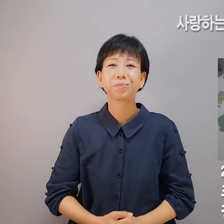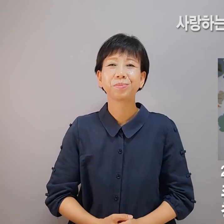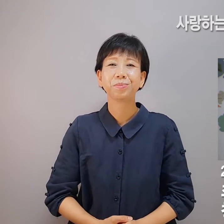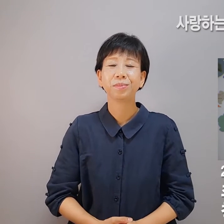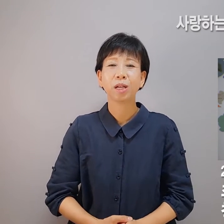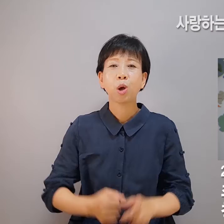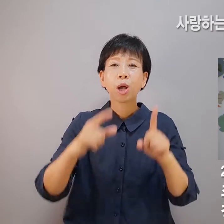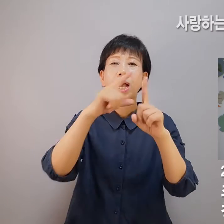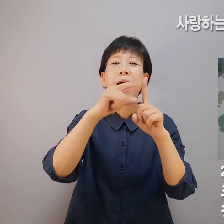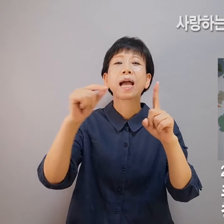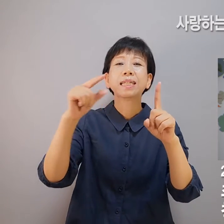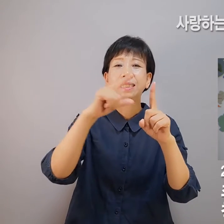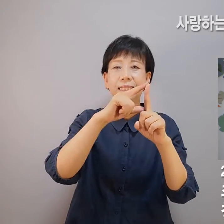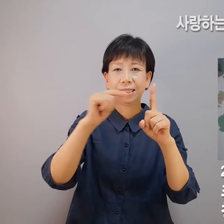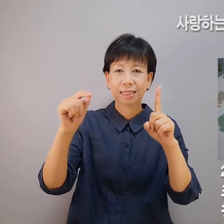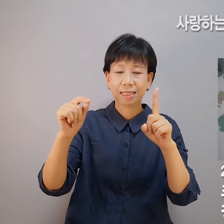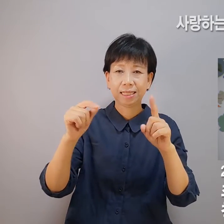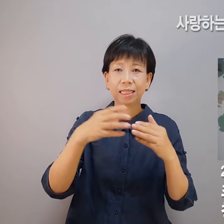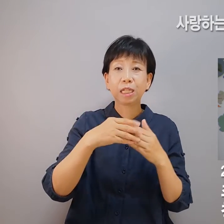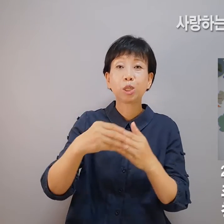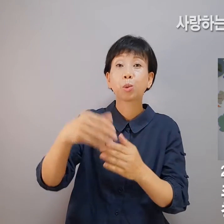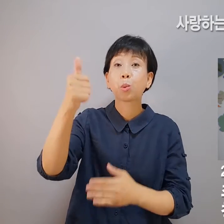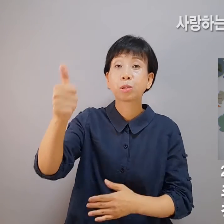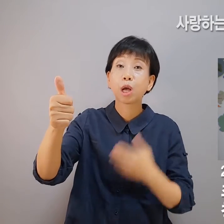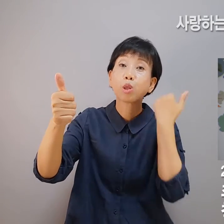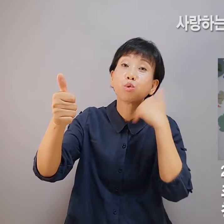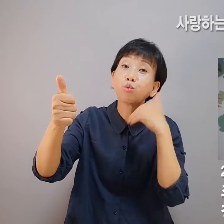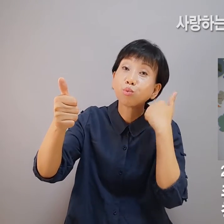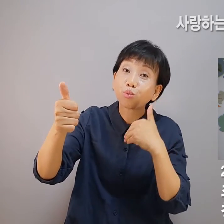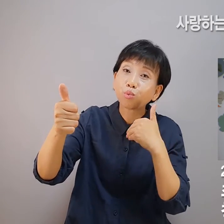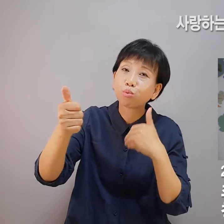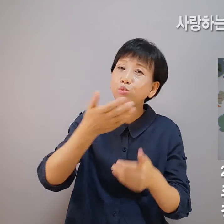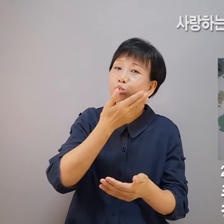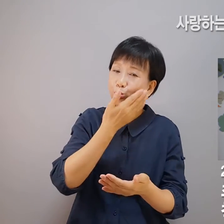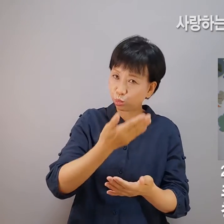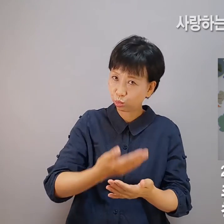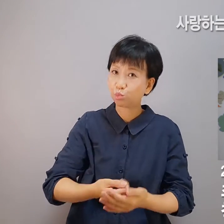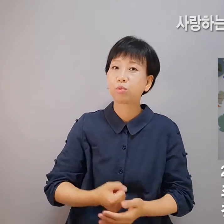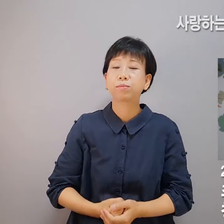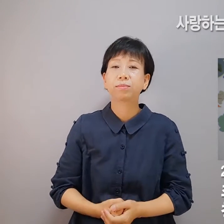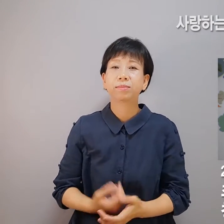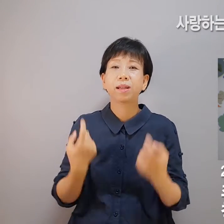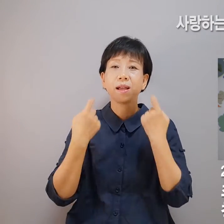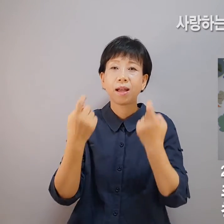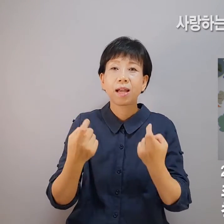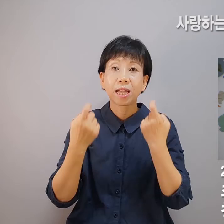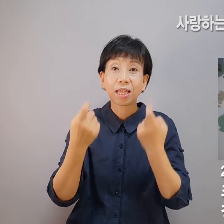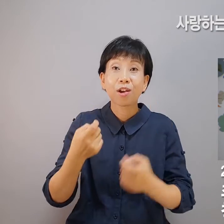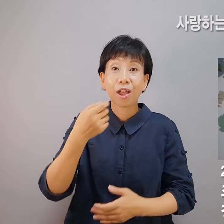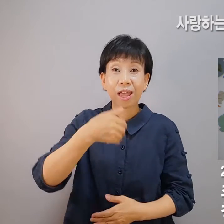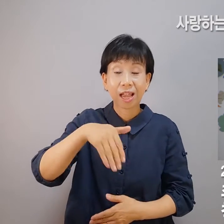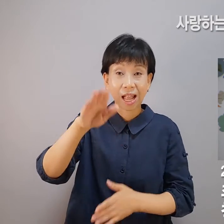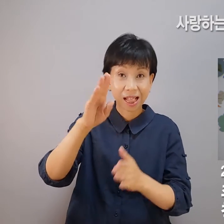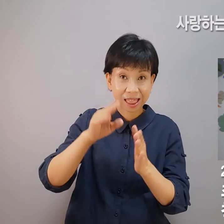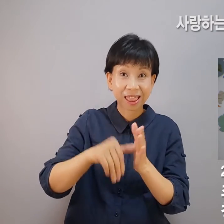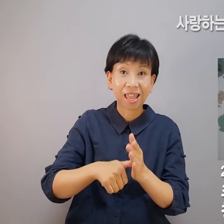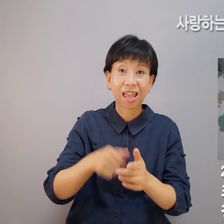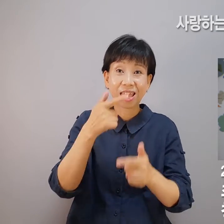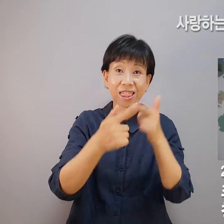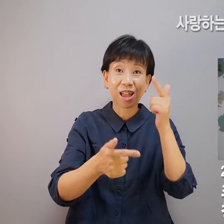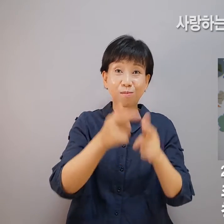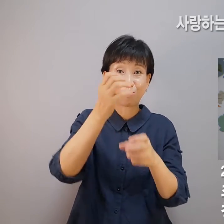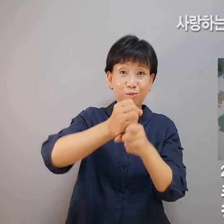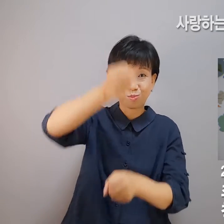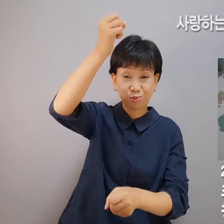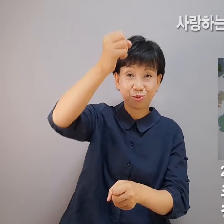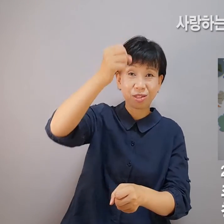가이드죠. 가이드. 인도자가 누구냐. 여러분 여행 갈 때 보면요, 이렇게 큰 폴대 같은 거 해가지고 그 위에다가